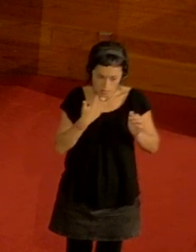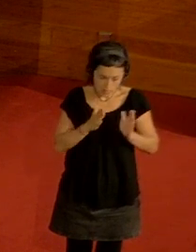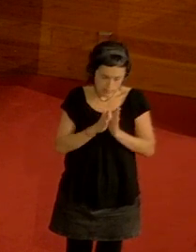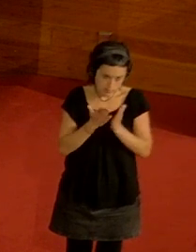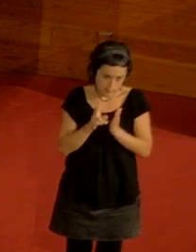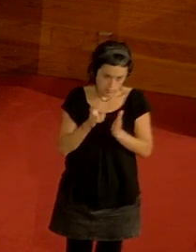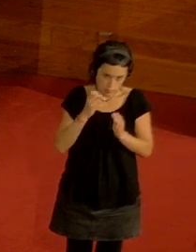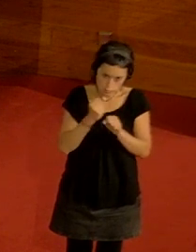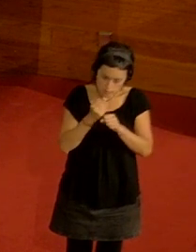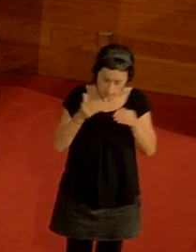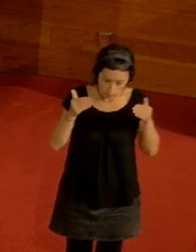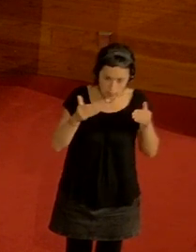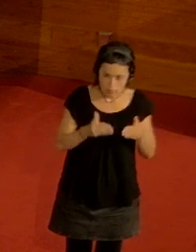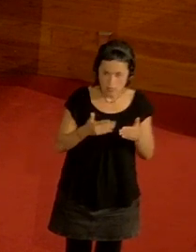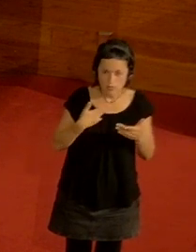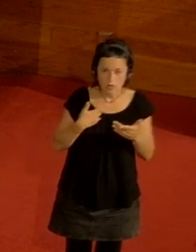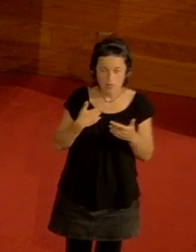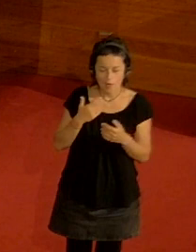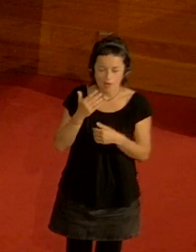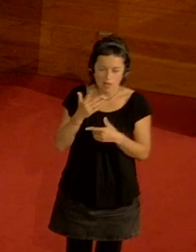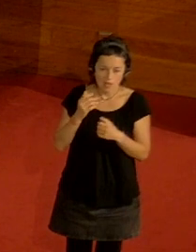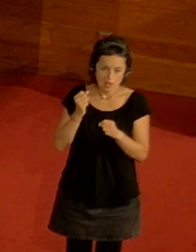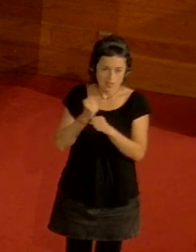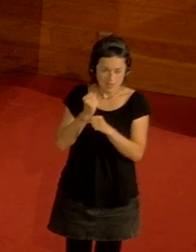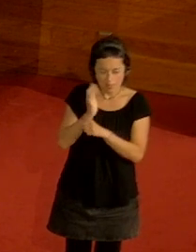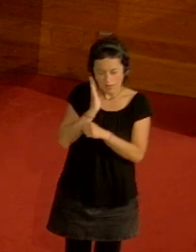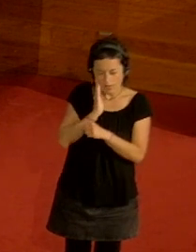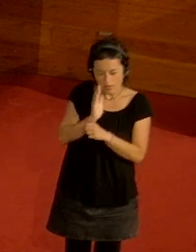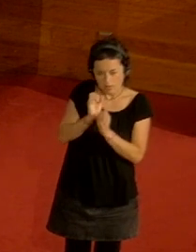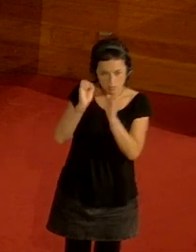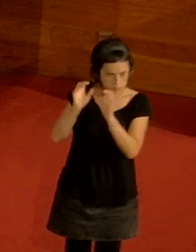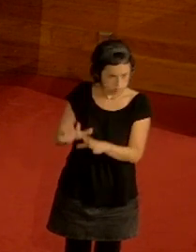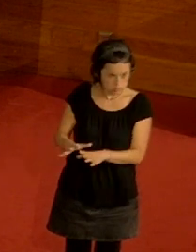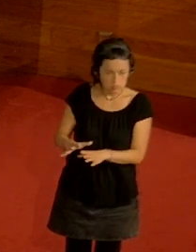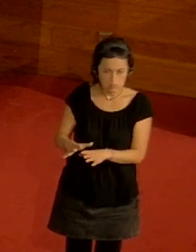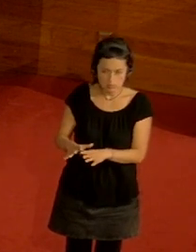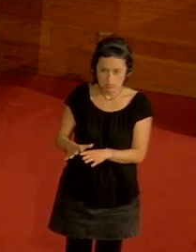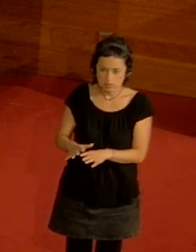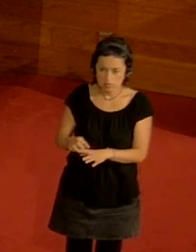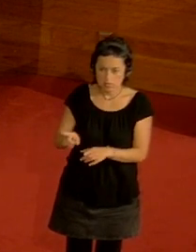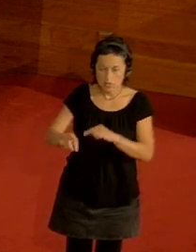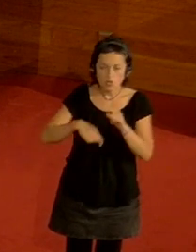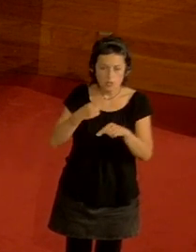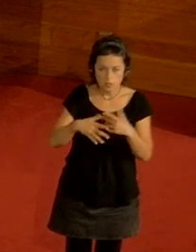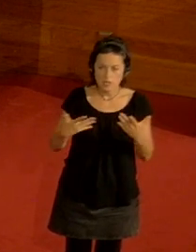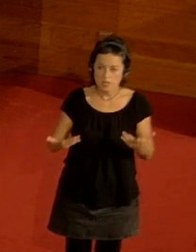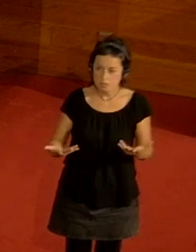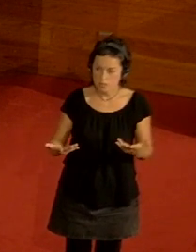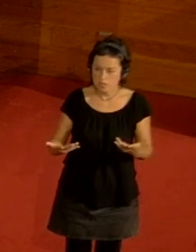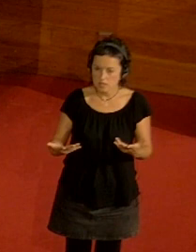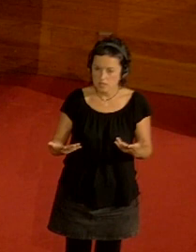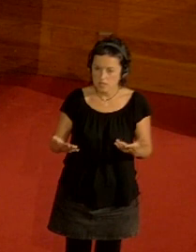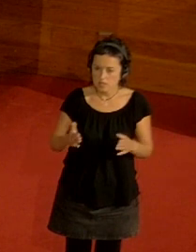que que son los desafectos en el tro y las consecuencias de los desafectos en los trabajos que llevan a un hacer De cualquier manera